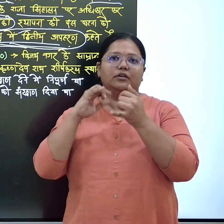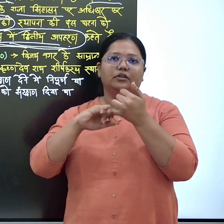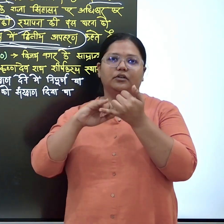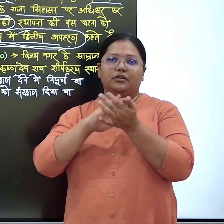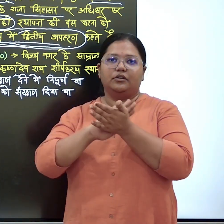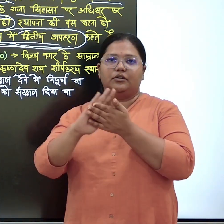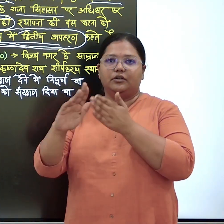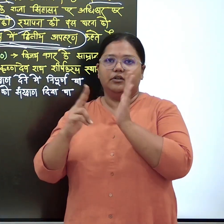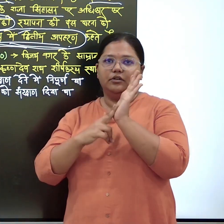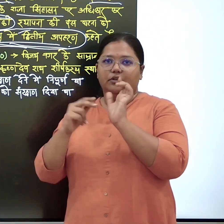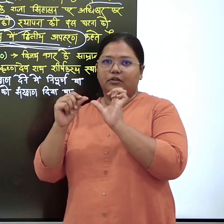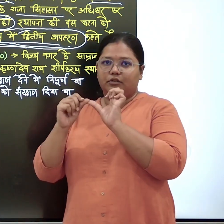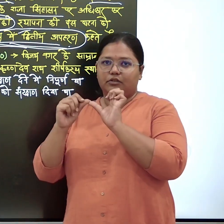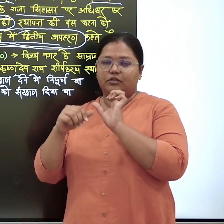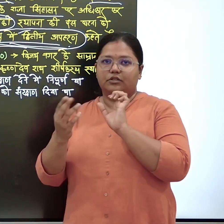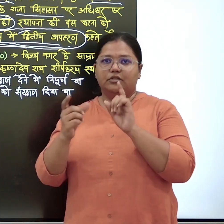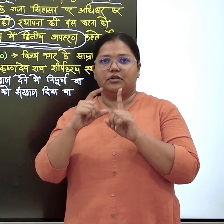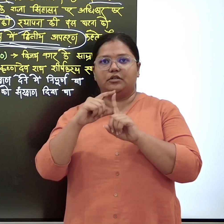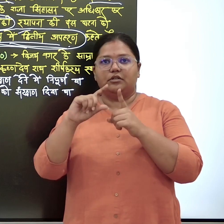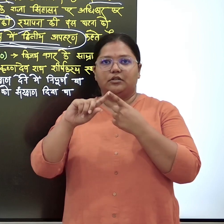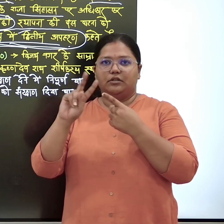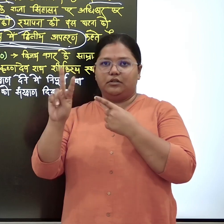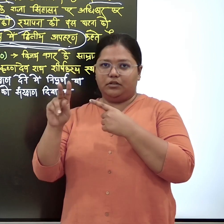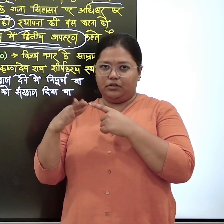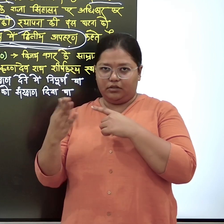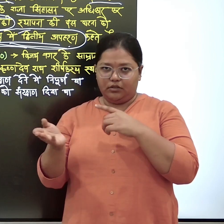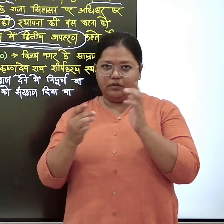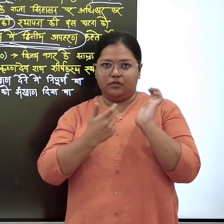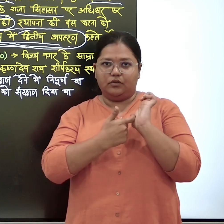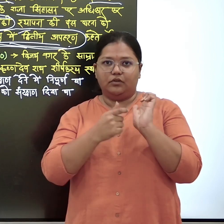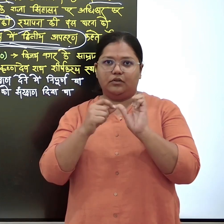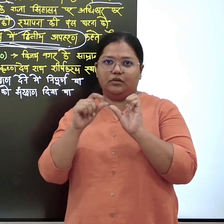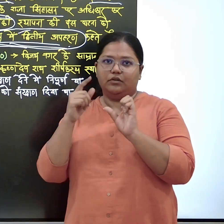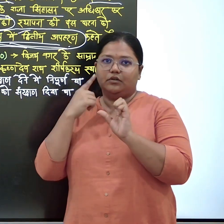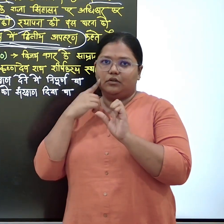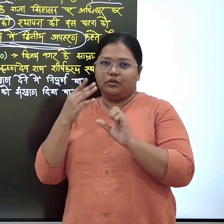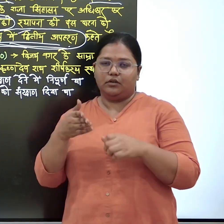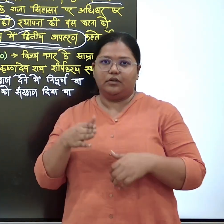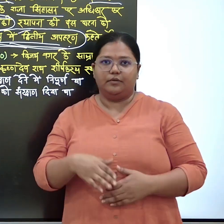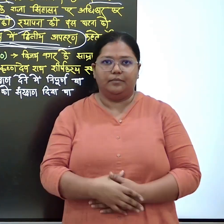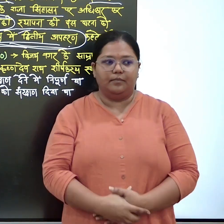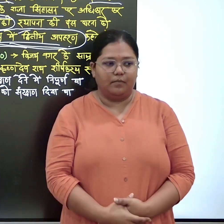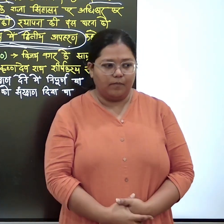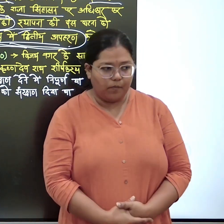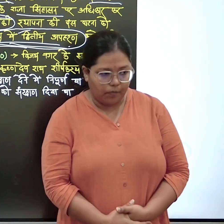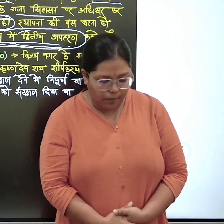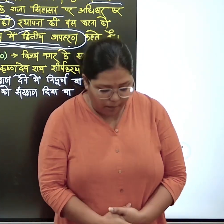साम्राज्य के जो सबसे जो जो राजाओं के श्रेष्ठ थे वो कौन थे,